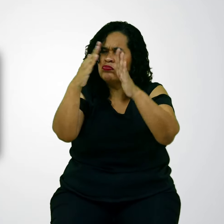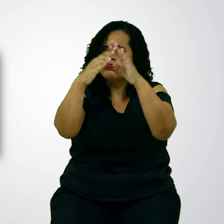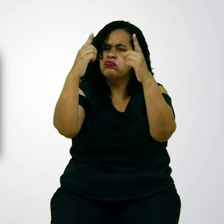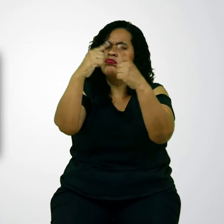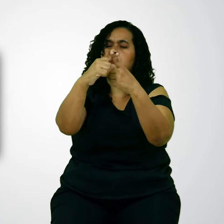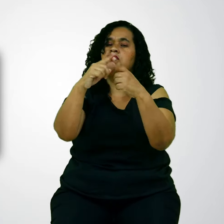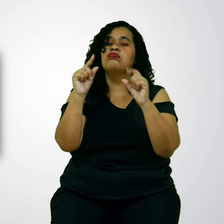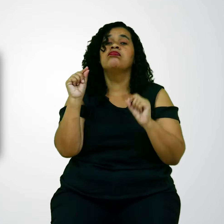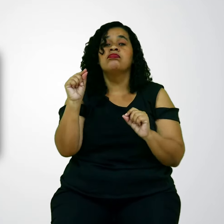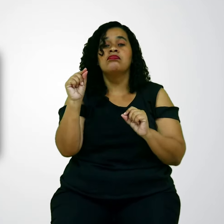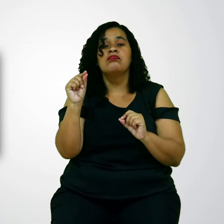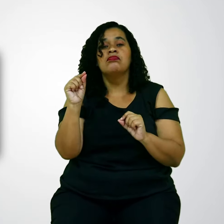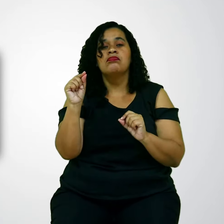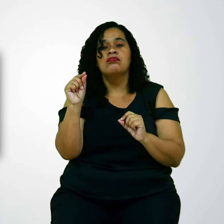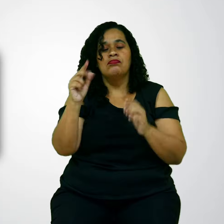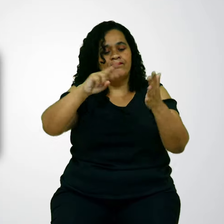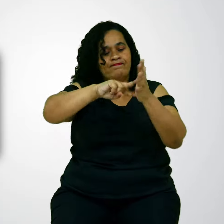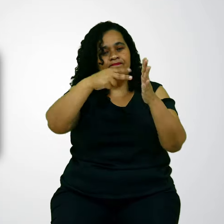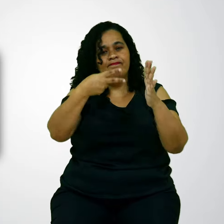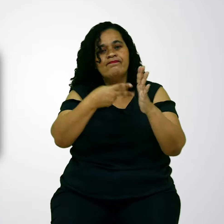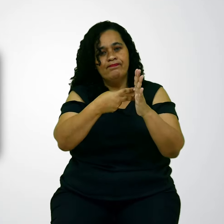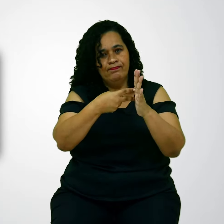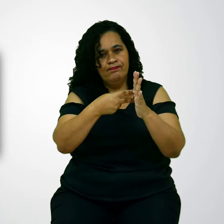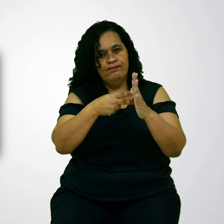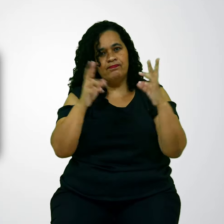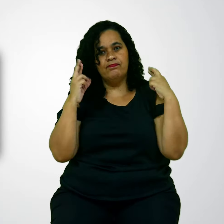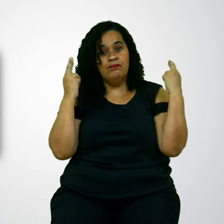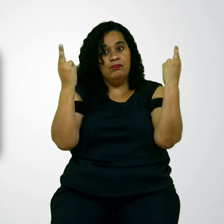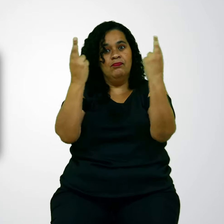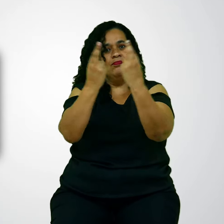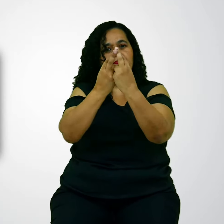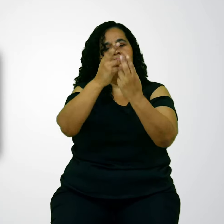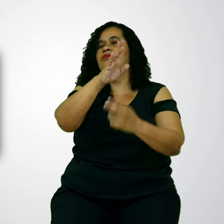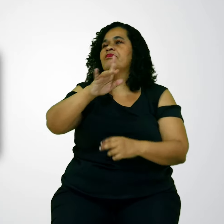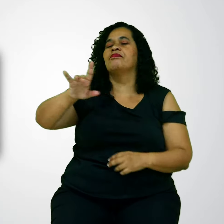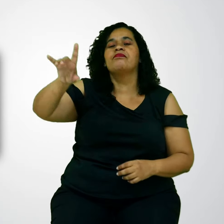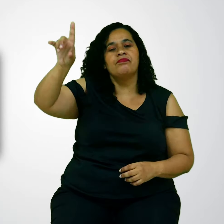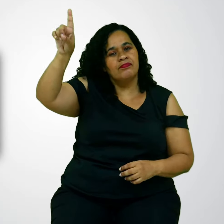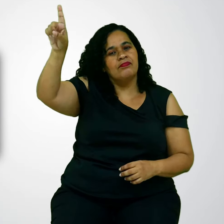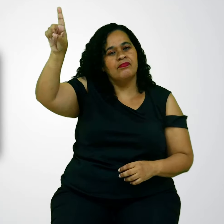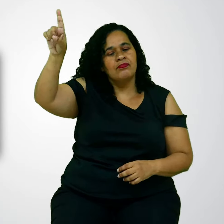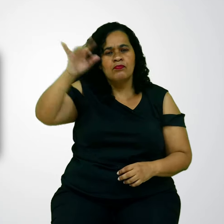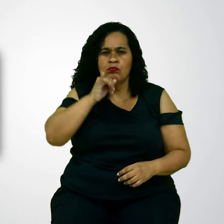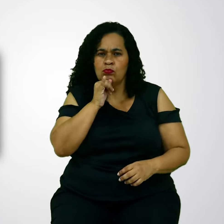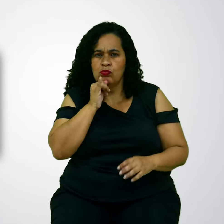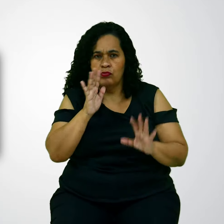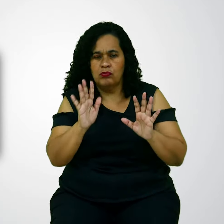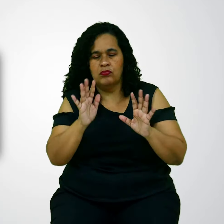expressão deste reino de Deus. Imagine aqui, olha, imagine que a gente tem uma